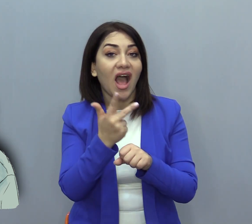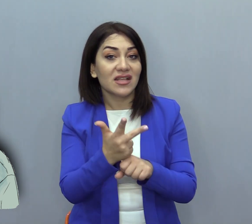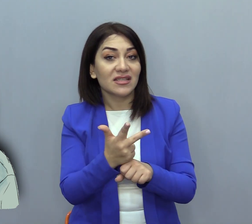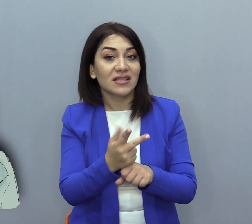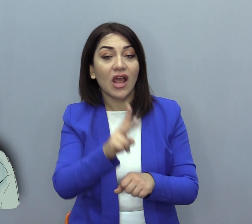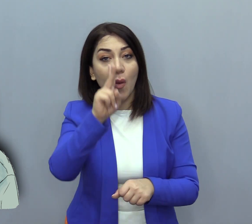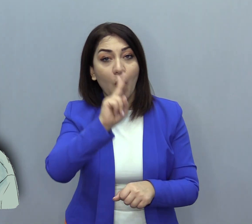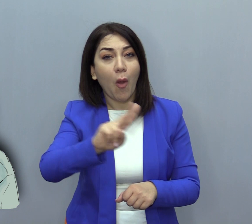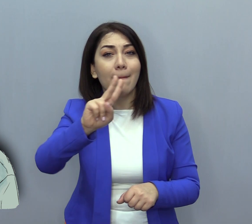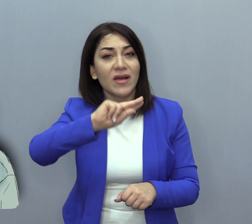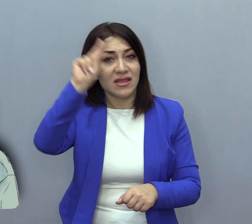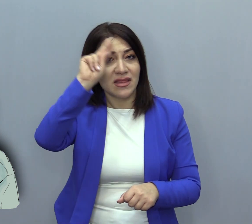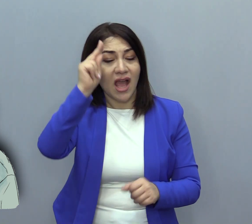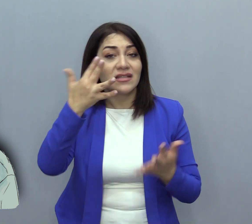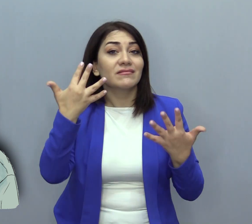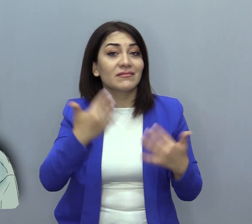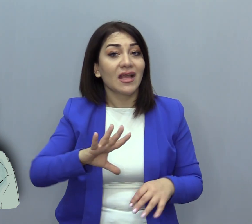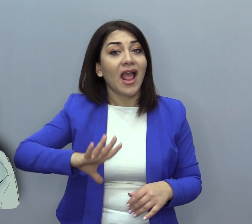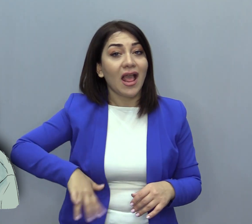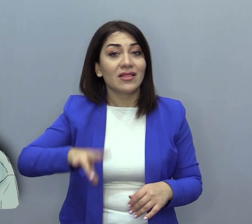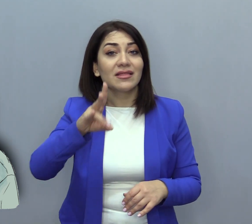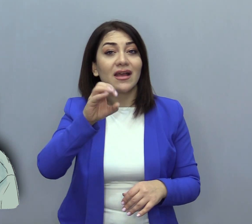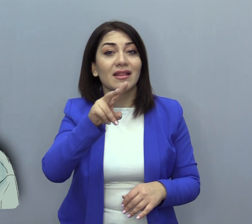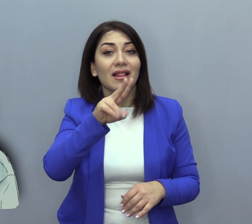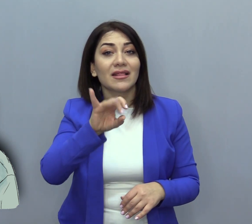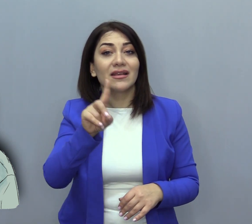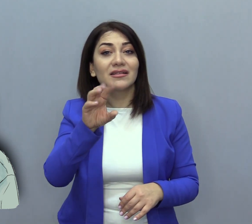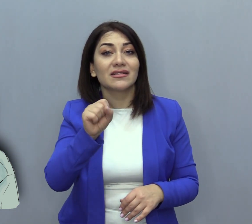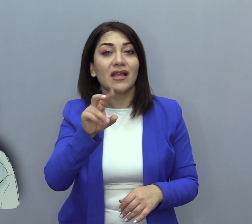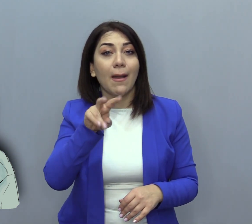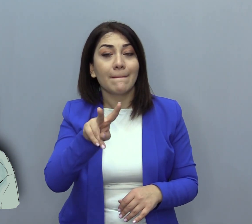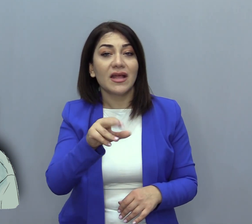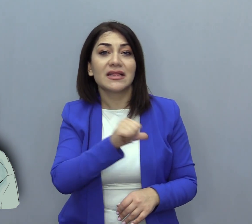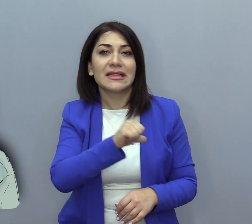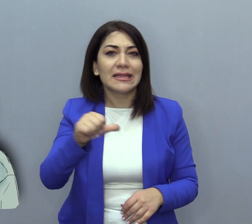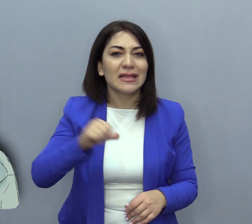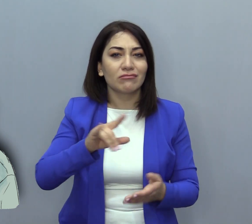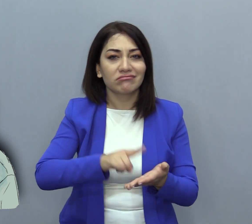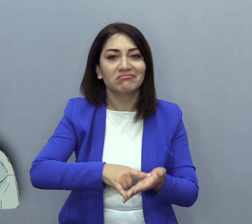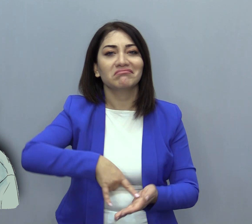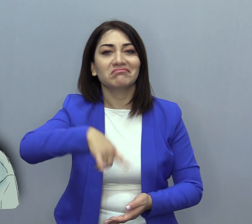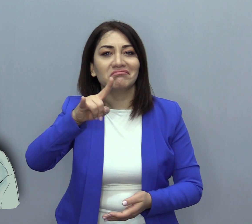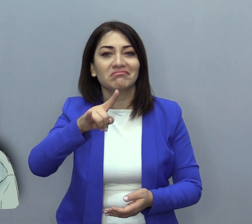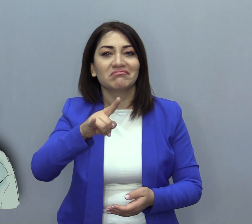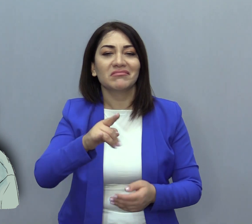ամսվա տասնթացներից հետո նելիզաբել վիլհայթ ինքնուրույն ոտ պարցրացավ իր բիպլանով։